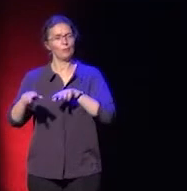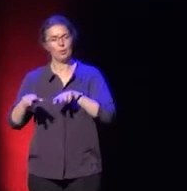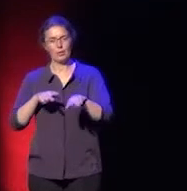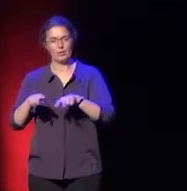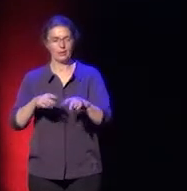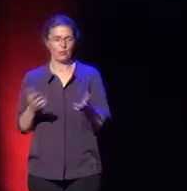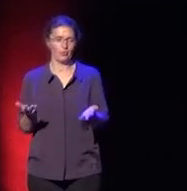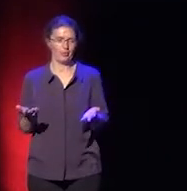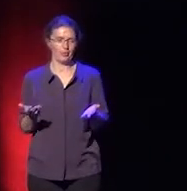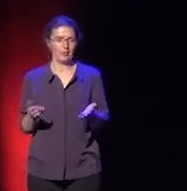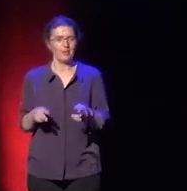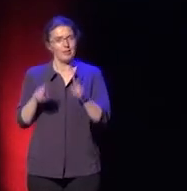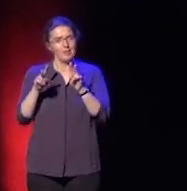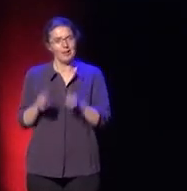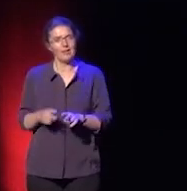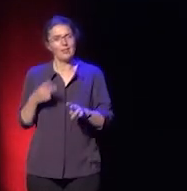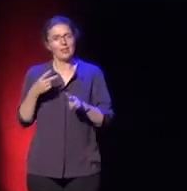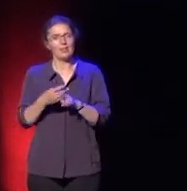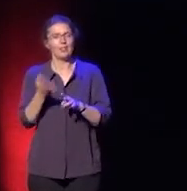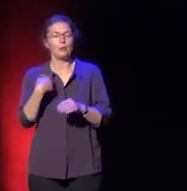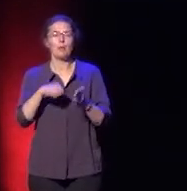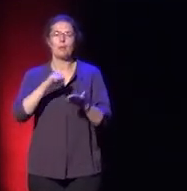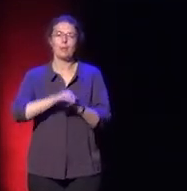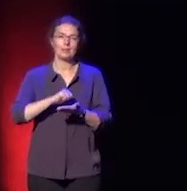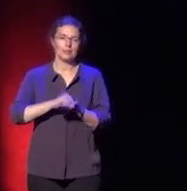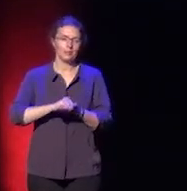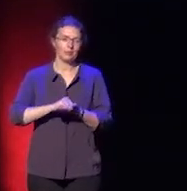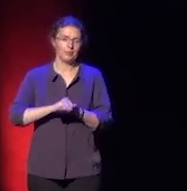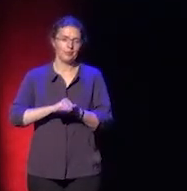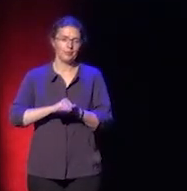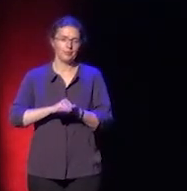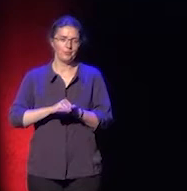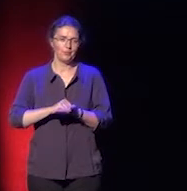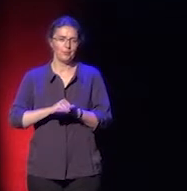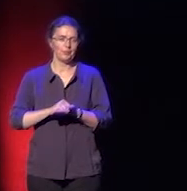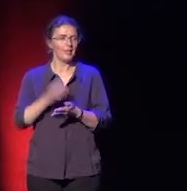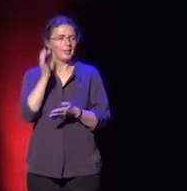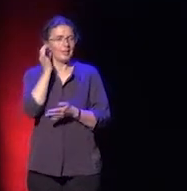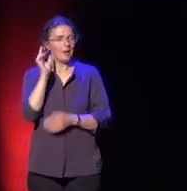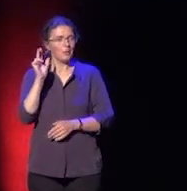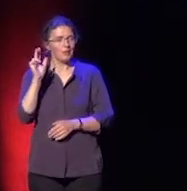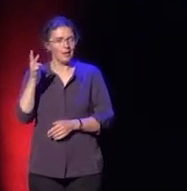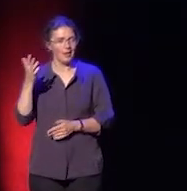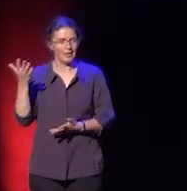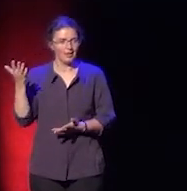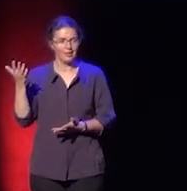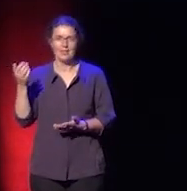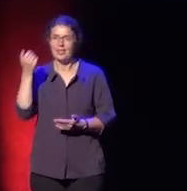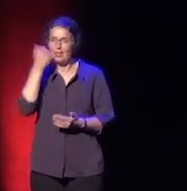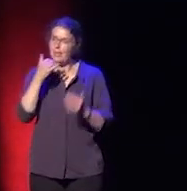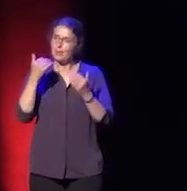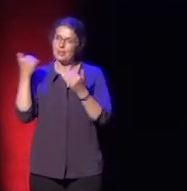Organisationen, sehr geehrte Vertreterinnen der Presse, sehr geehrte Damen und Herren, liebe